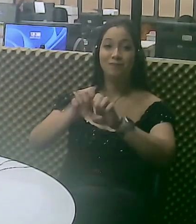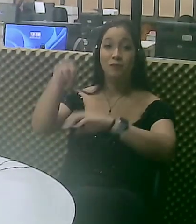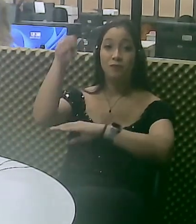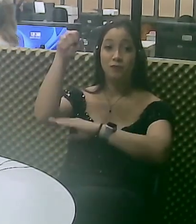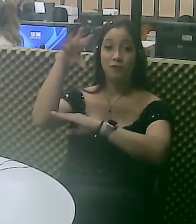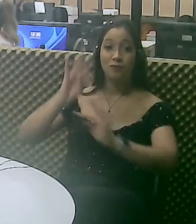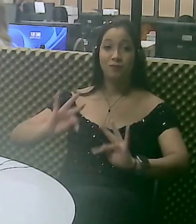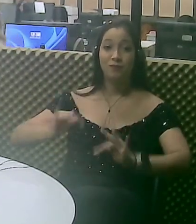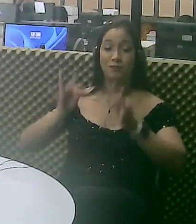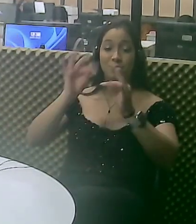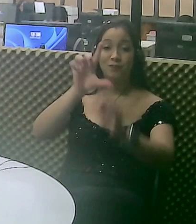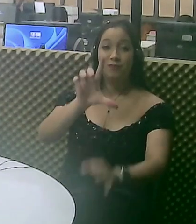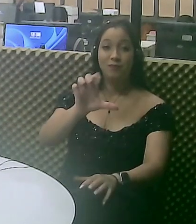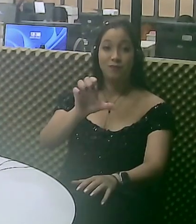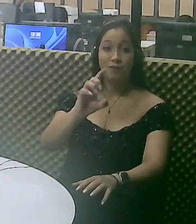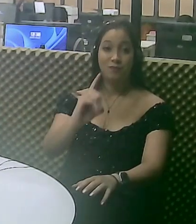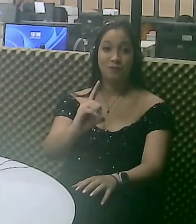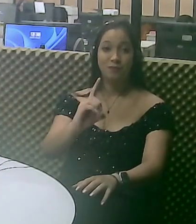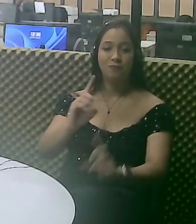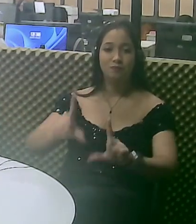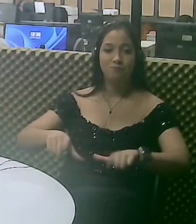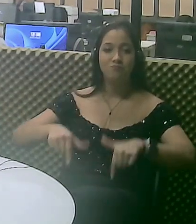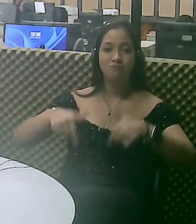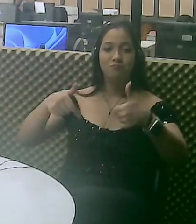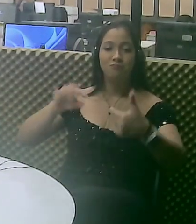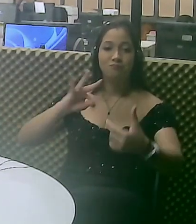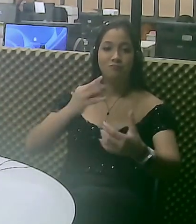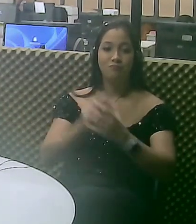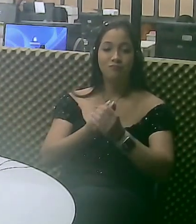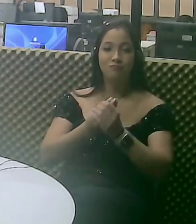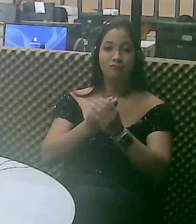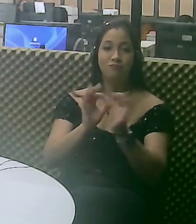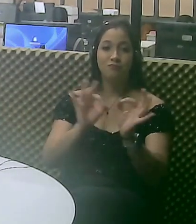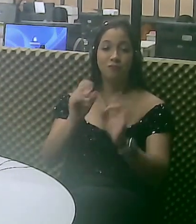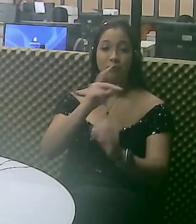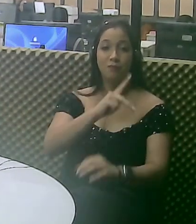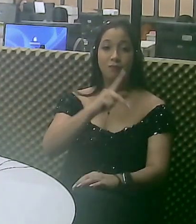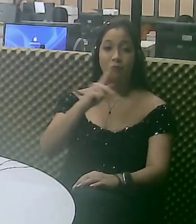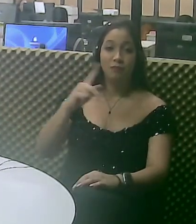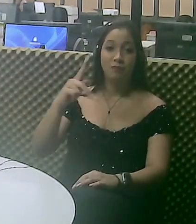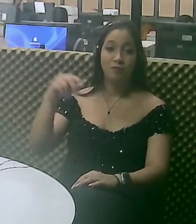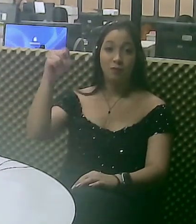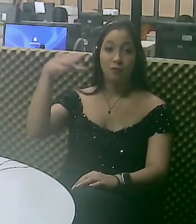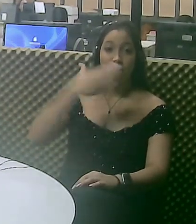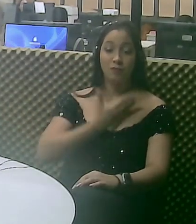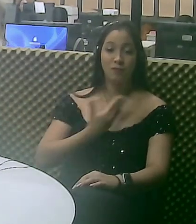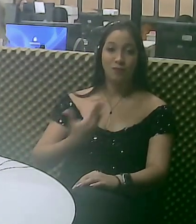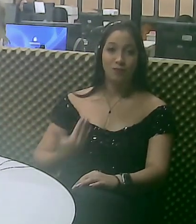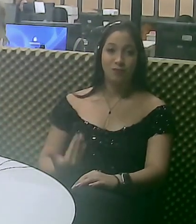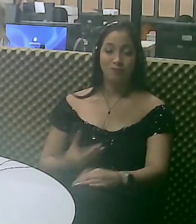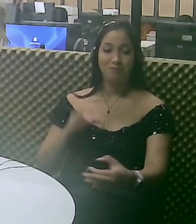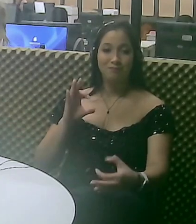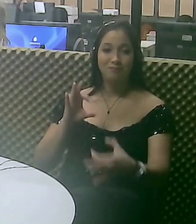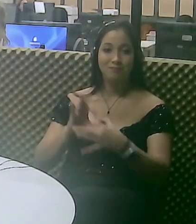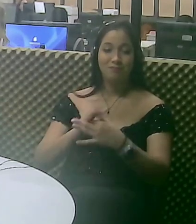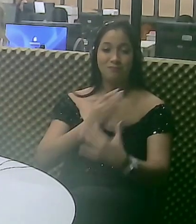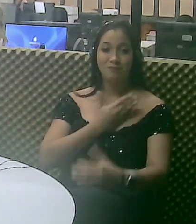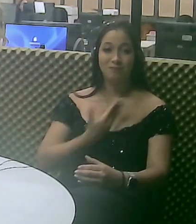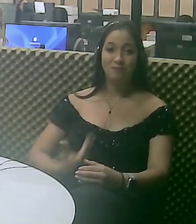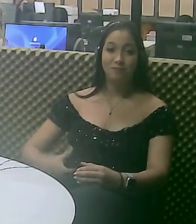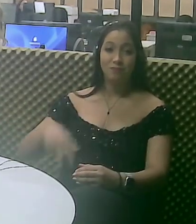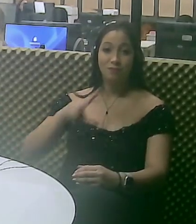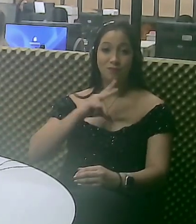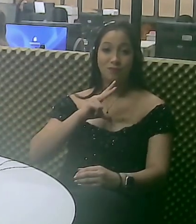com a tecnologia de LED. A ação integra as benfeitorias da PPP da Iluminação Pública, a parceria